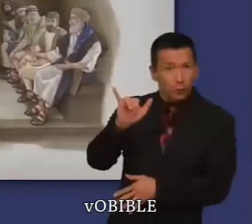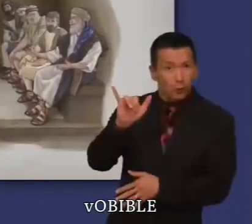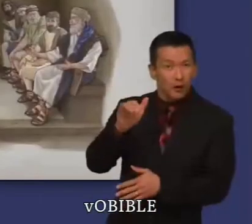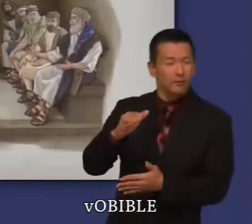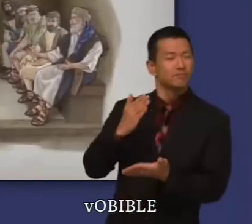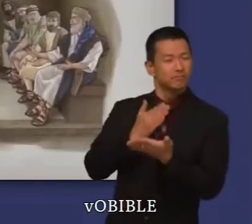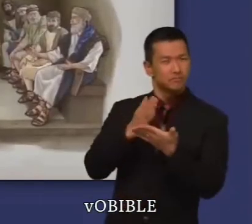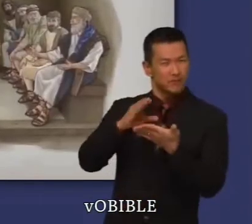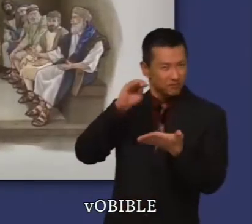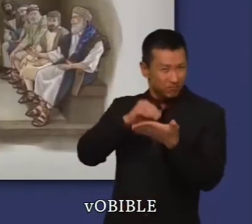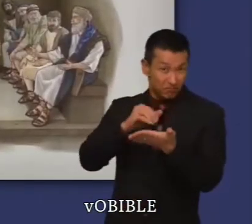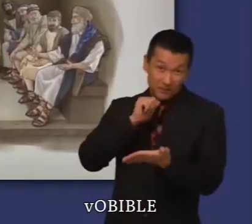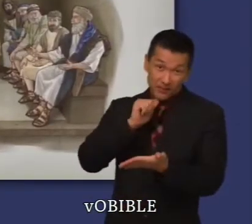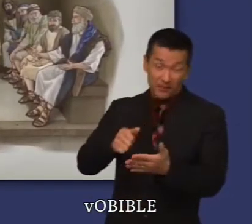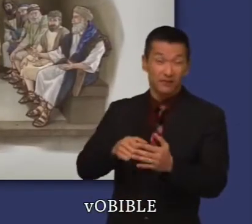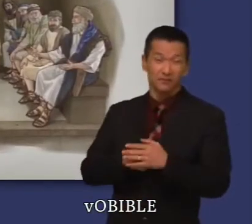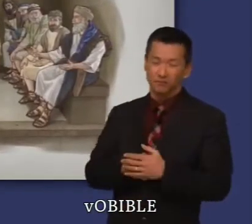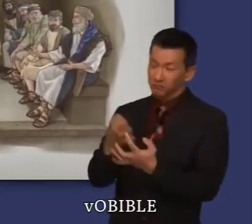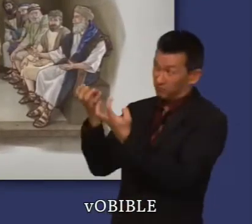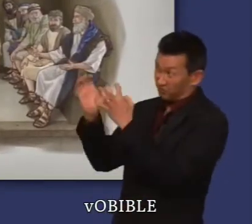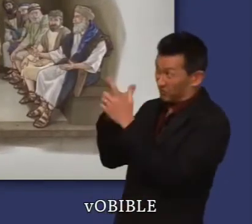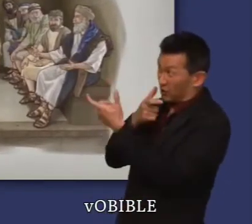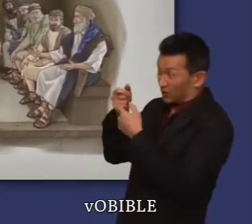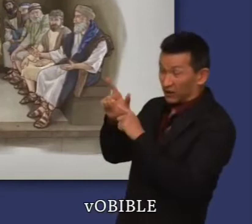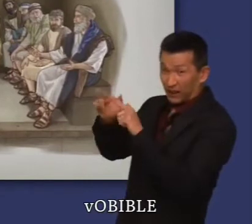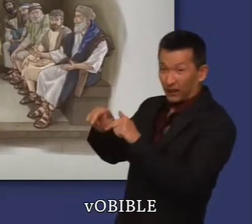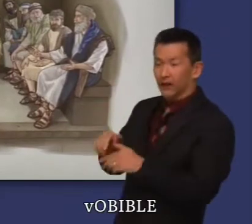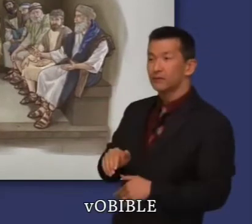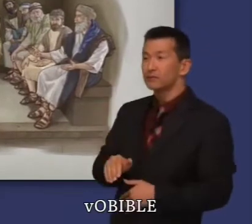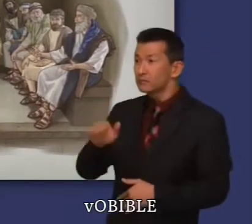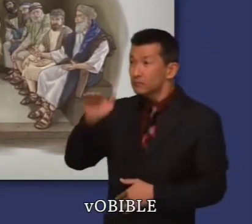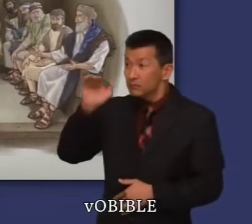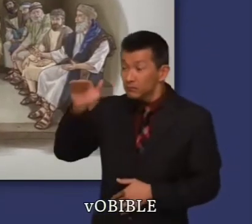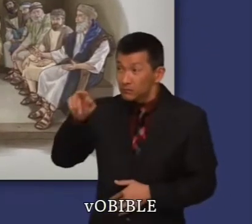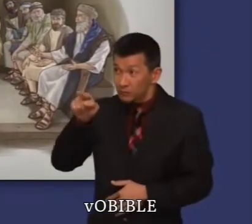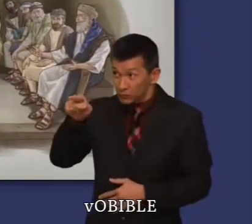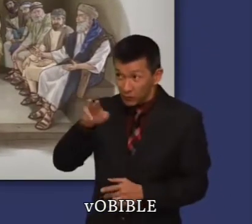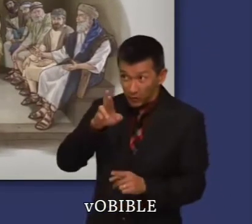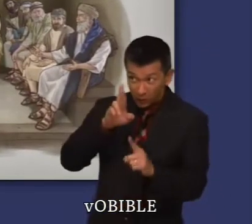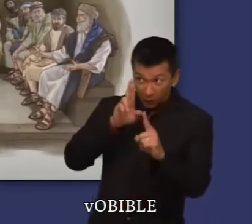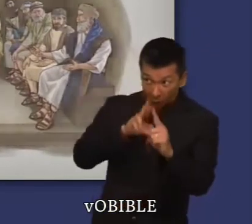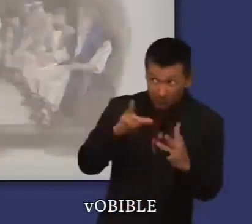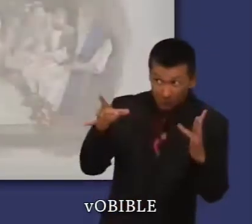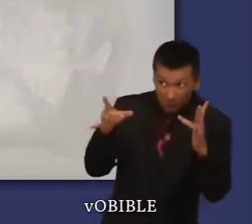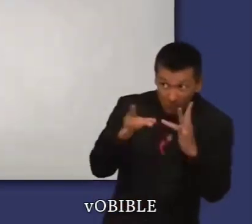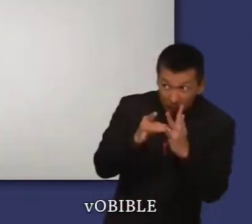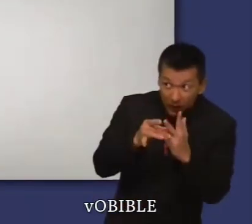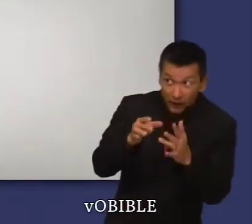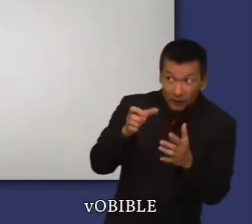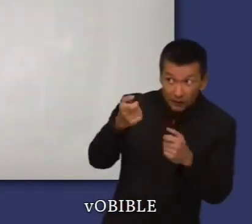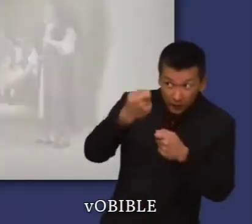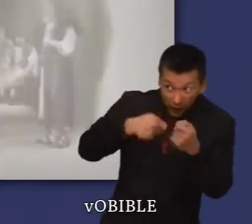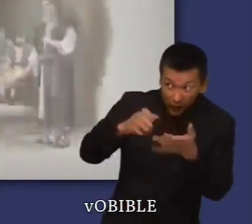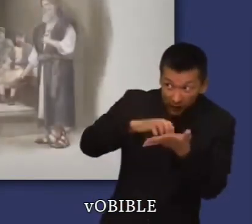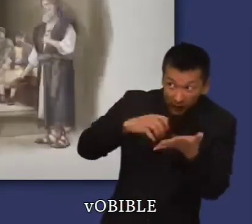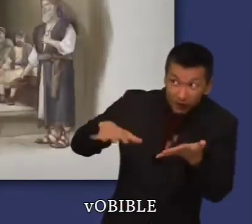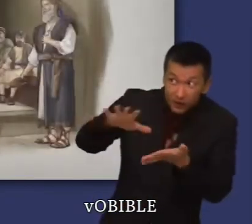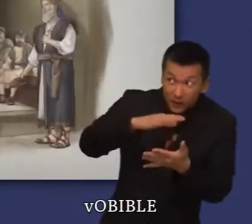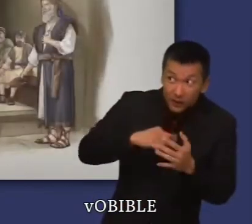Boaz est disposé à accomplir cet acte désintéressé, mais il informe Ruth que Noémie a un parent plus proche qui pourrait la